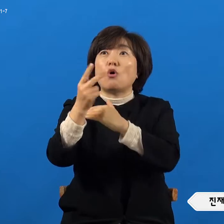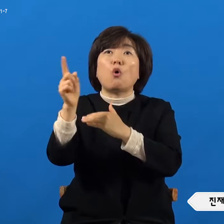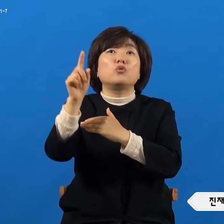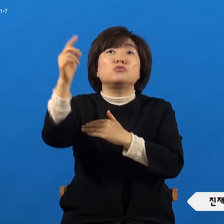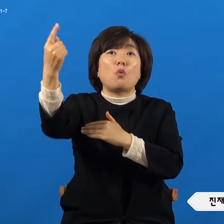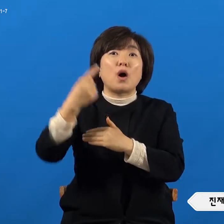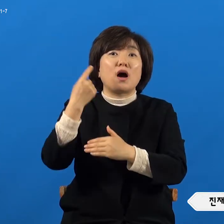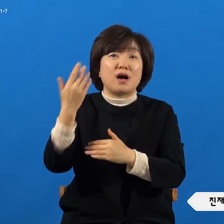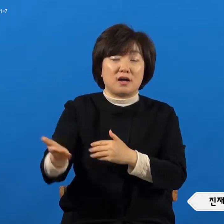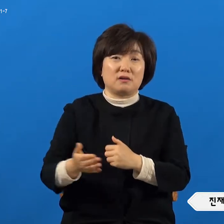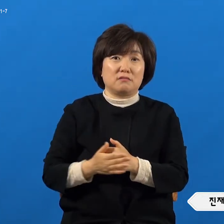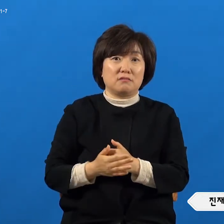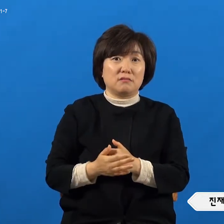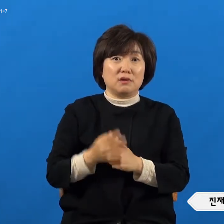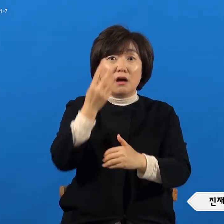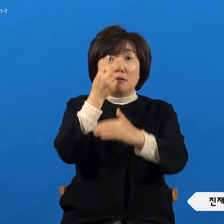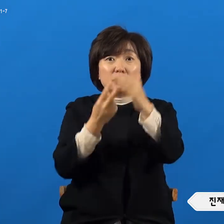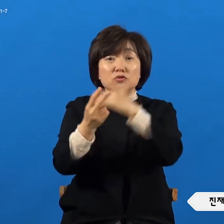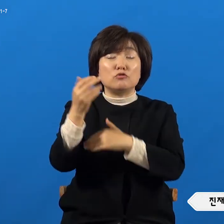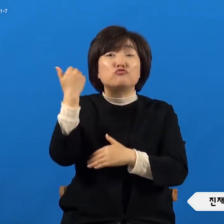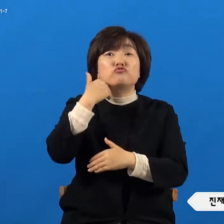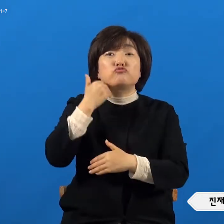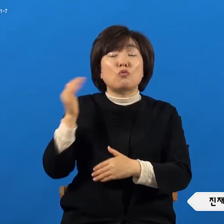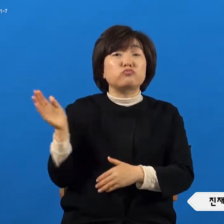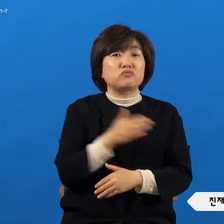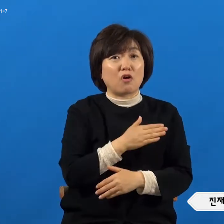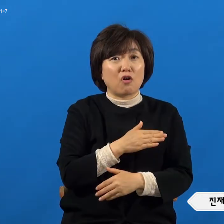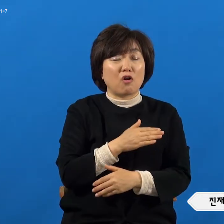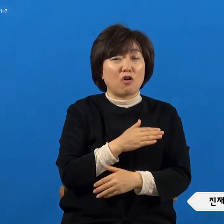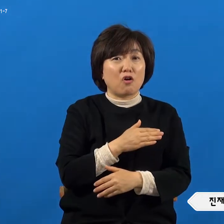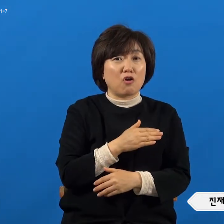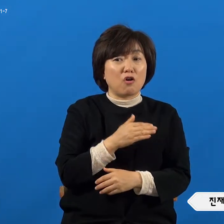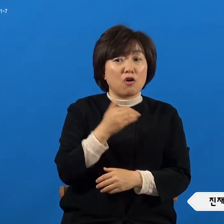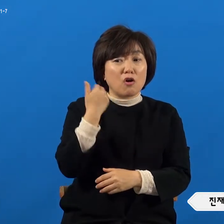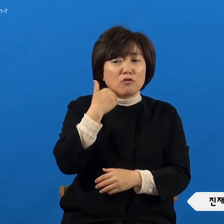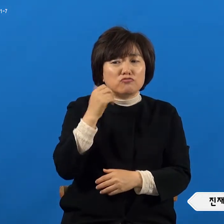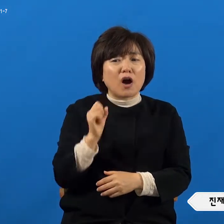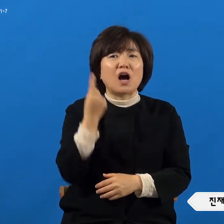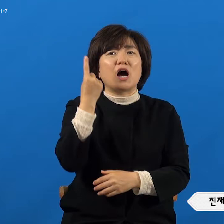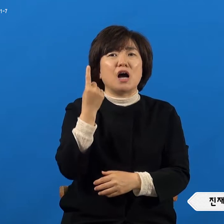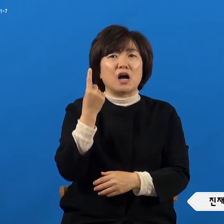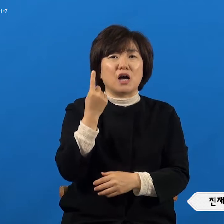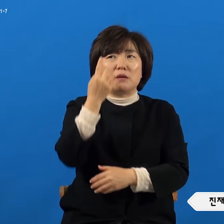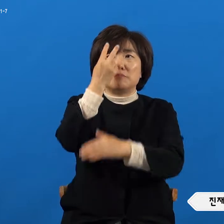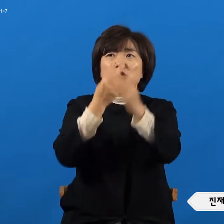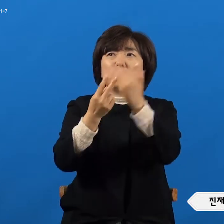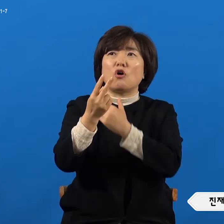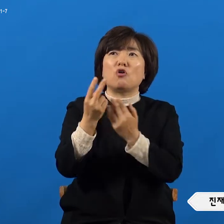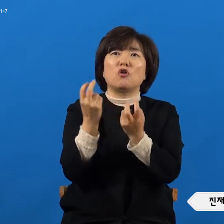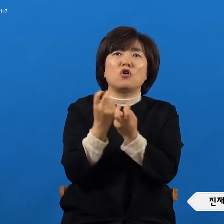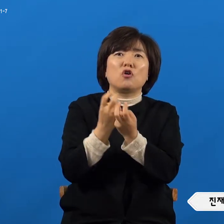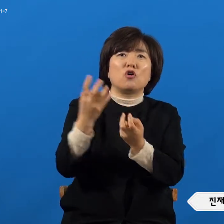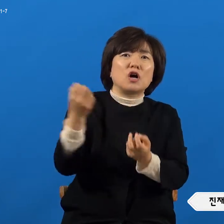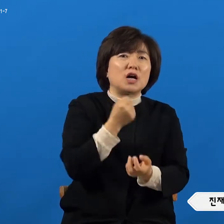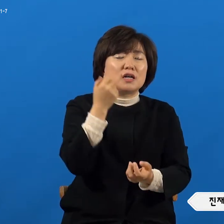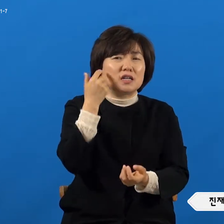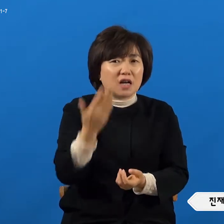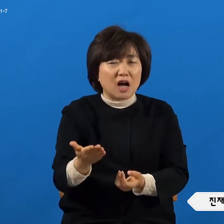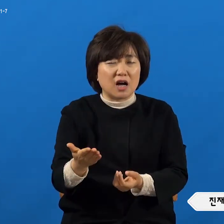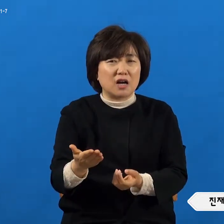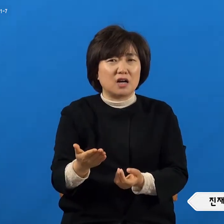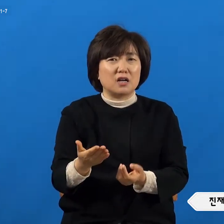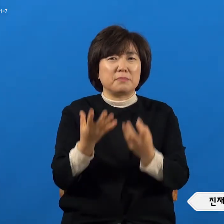오는가? 도대체 비전이 누구에게서, 그리고 어떻게 비전을 가질 수 있는가? 많은 사람들은